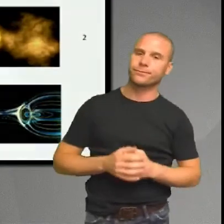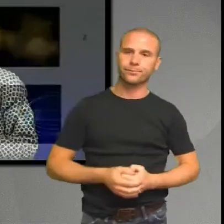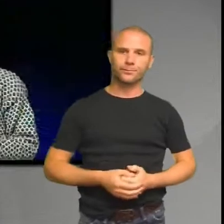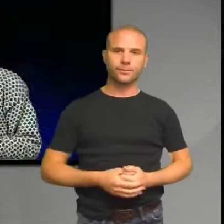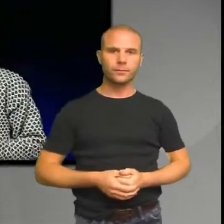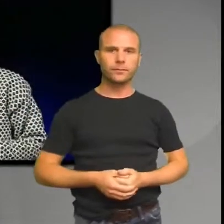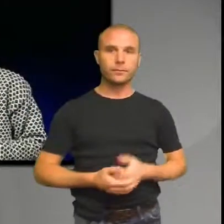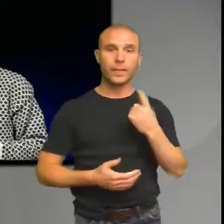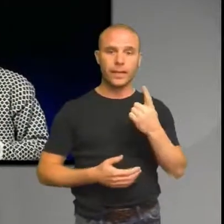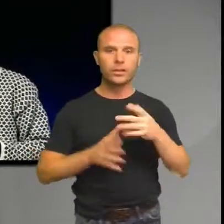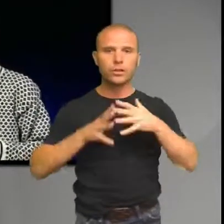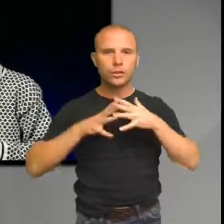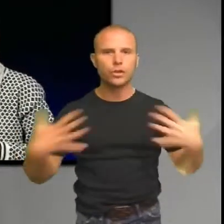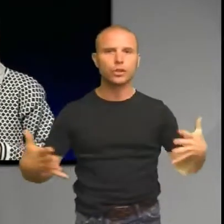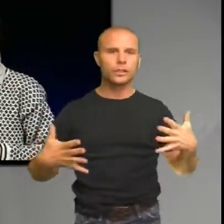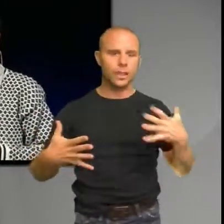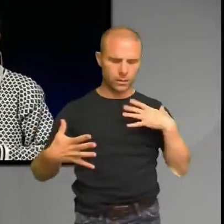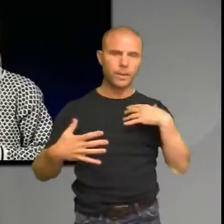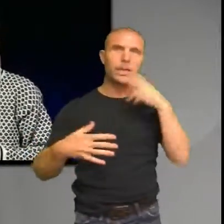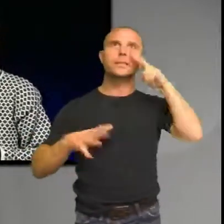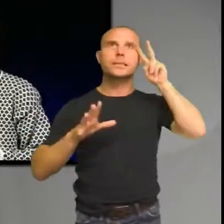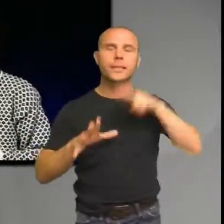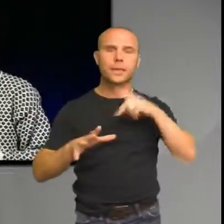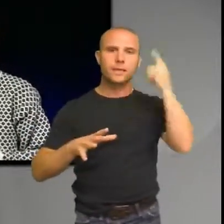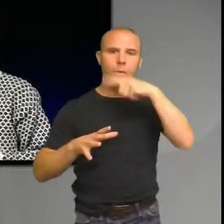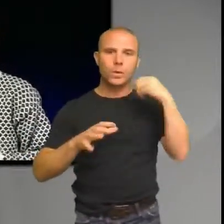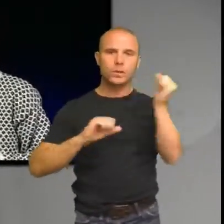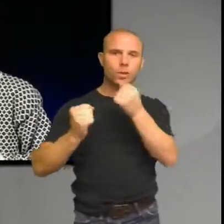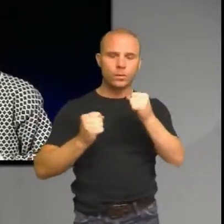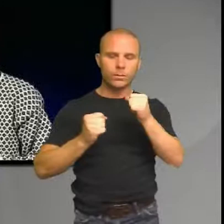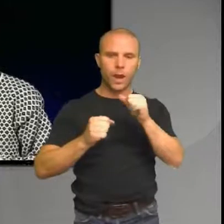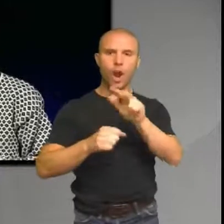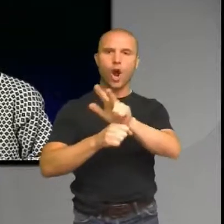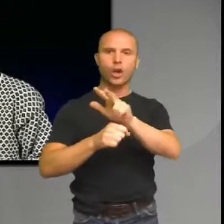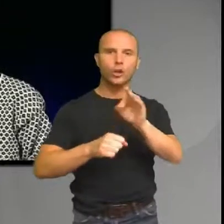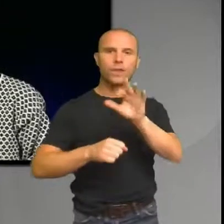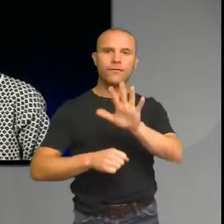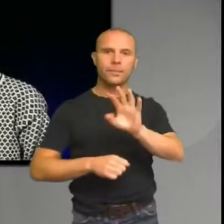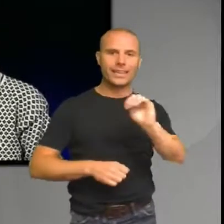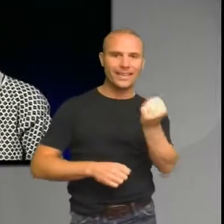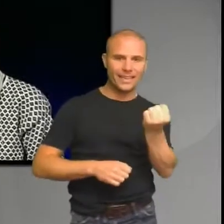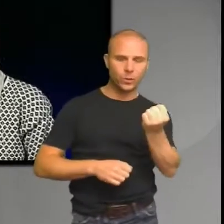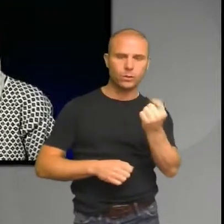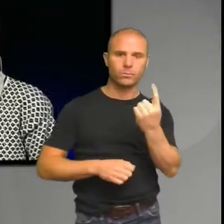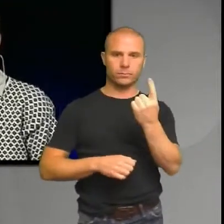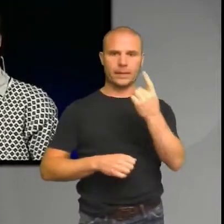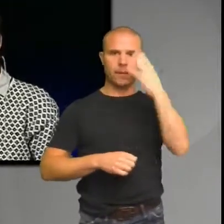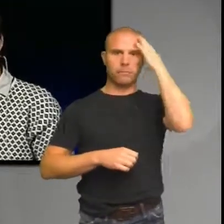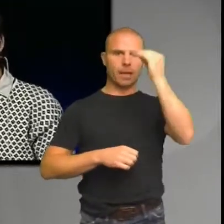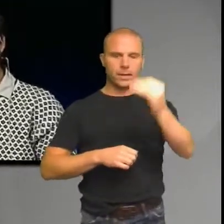En av de största registrerade solstormarna inträffade år 1859 då Richard Carrington observerade många